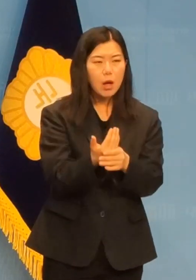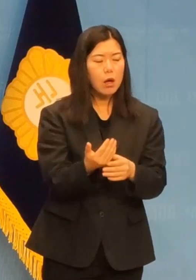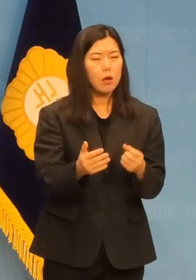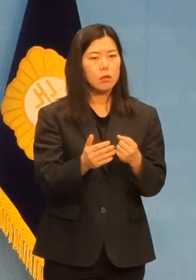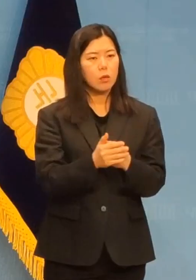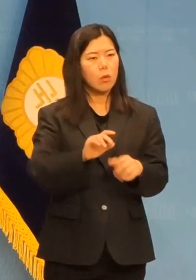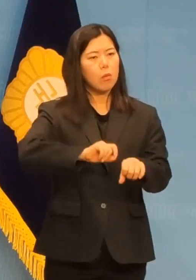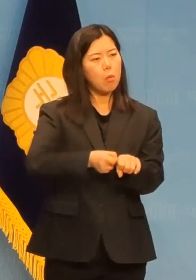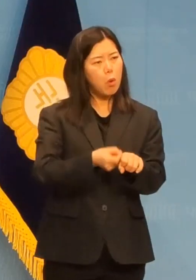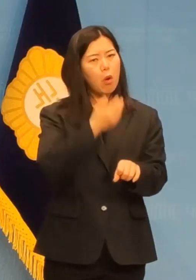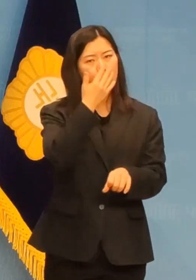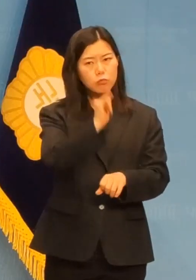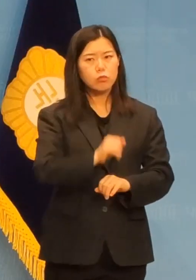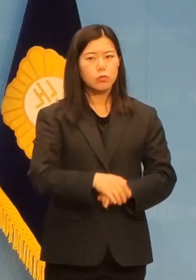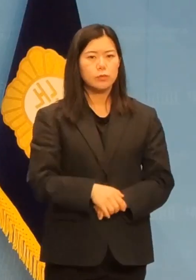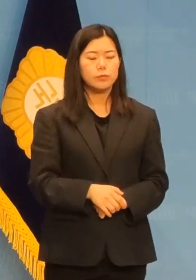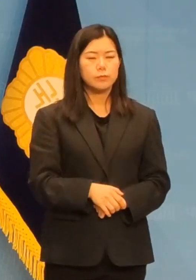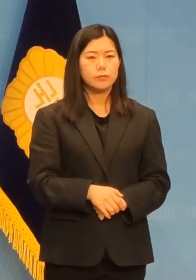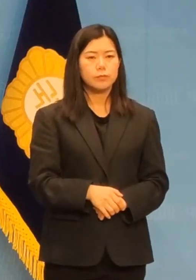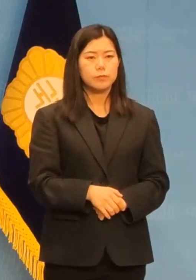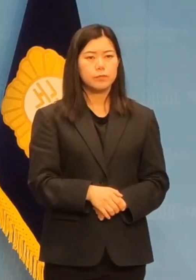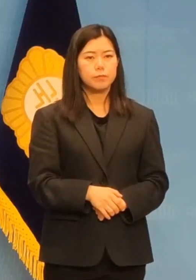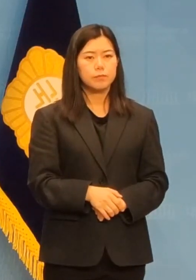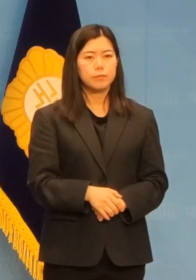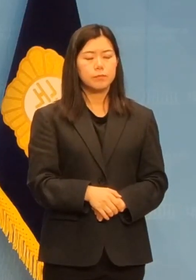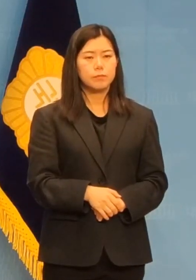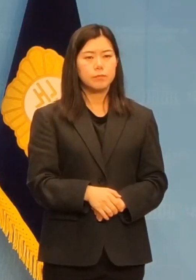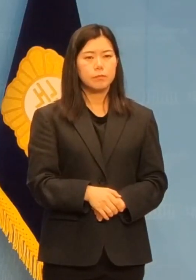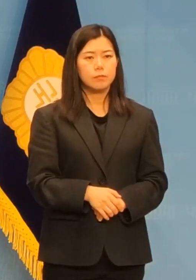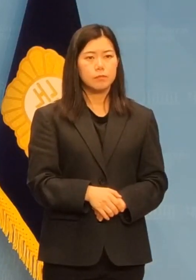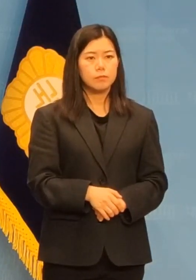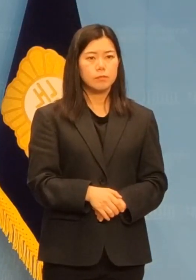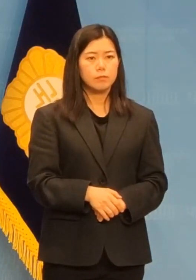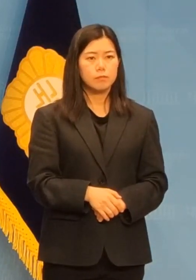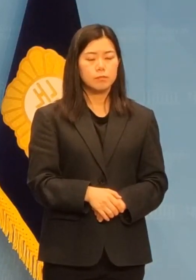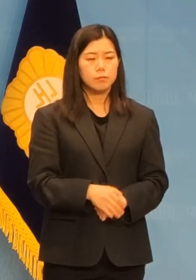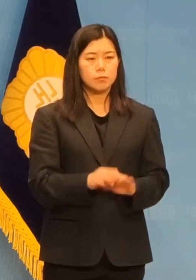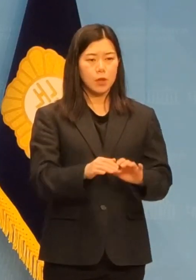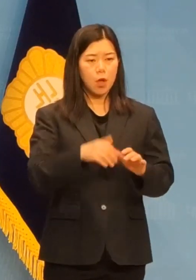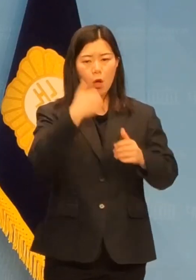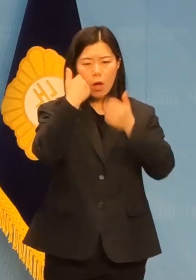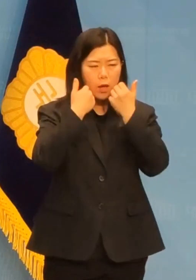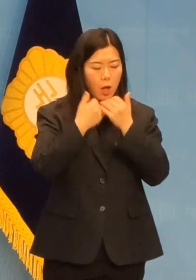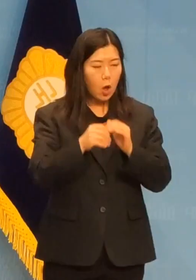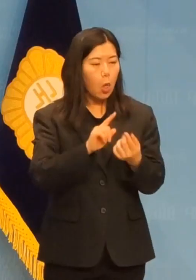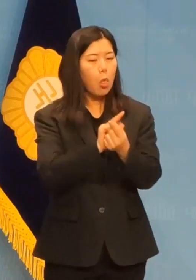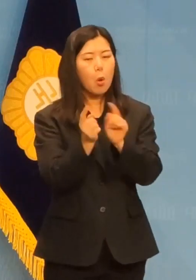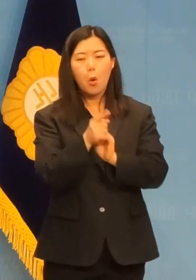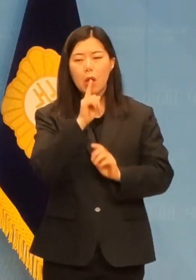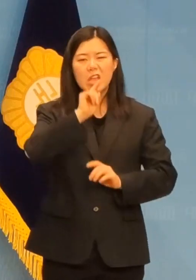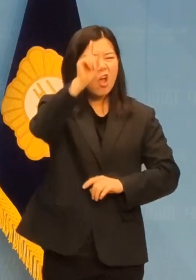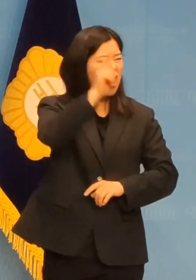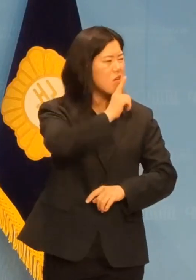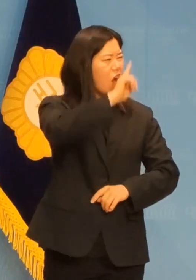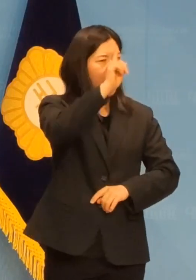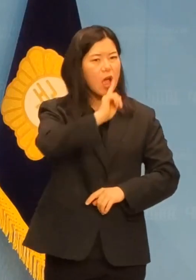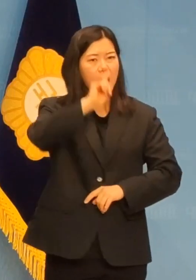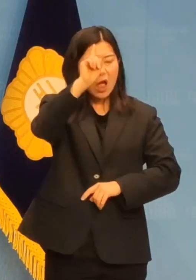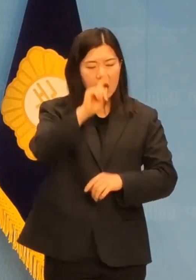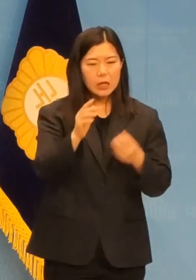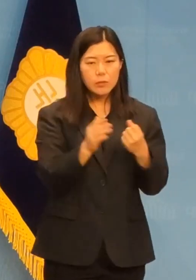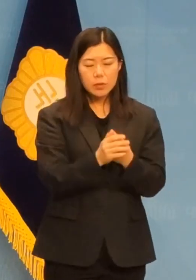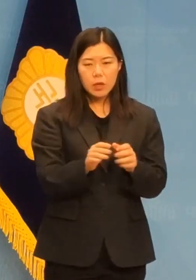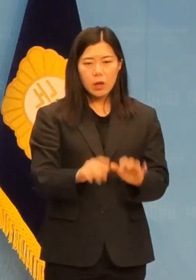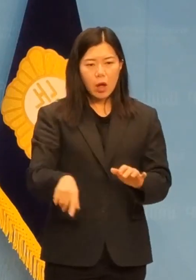이유만으로 처벌의 대상이 될 수 있습니다. 누구든지 서로를 신고하도록 만들어 만인에